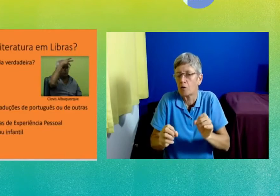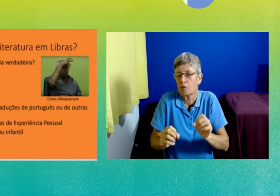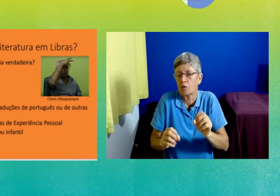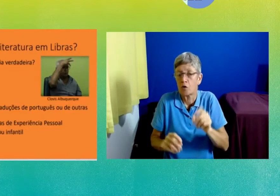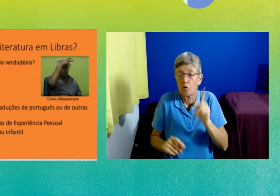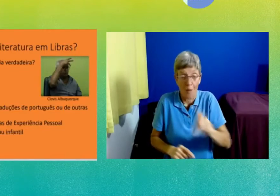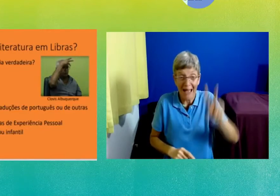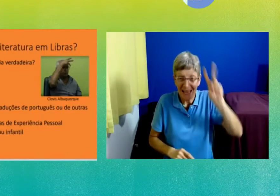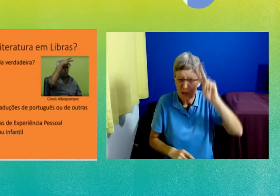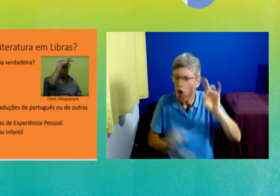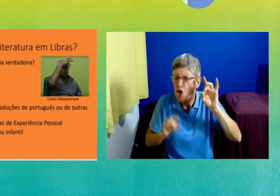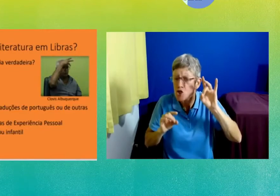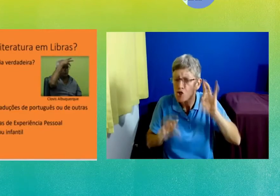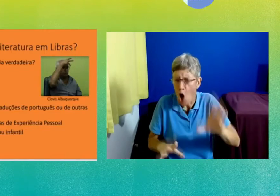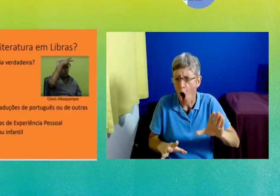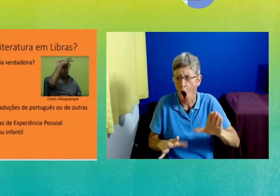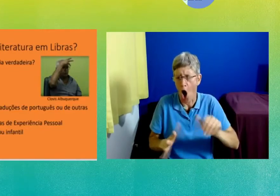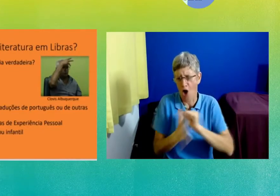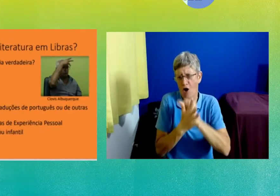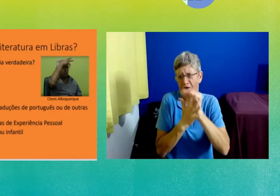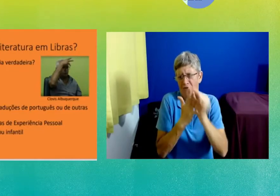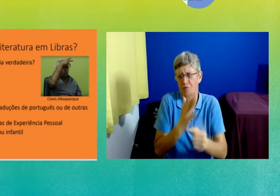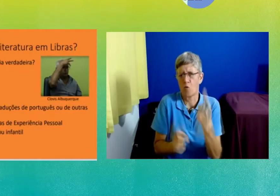histórias com